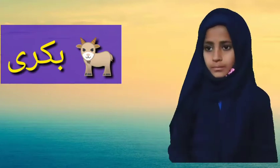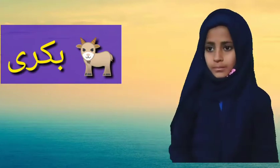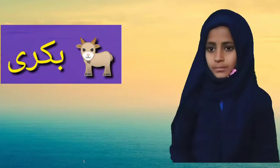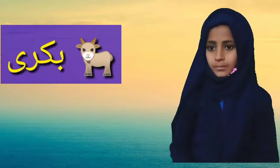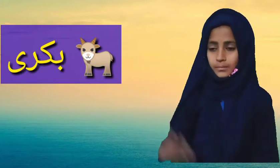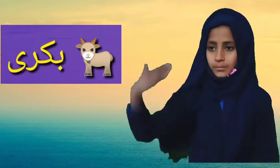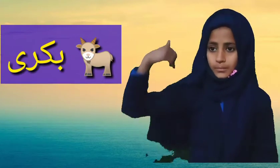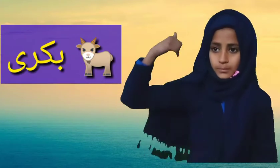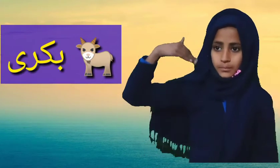बकरी,